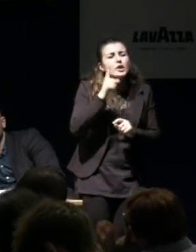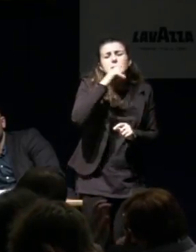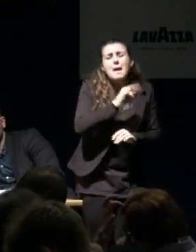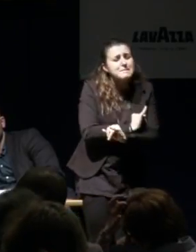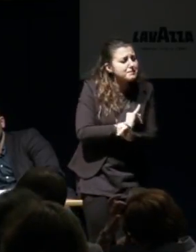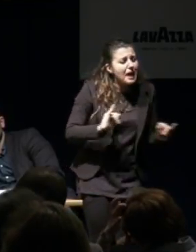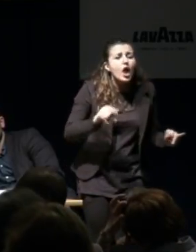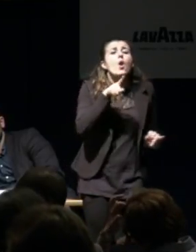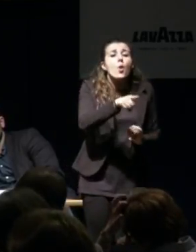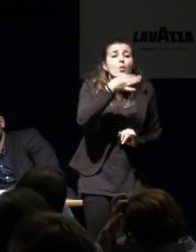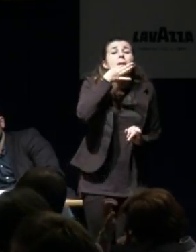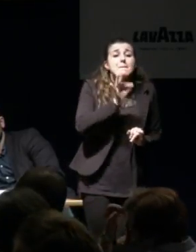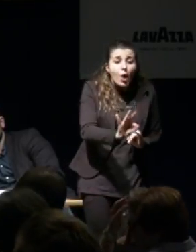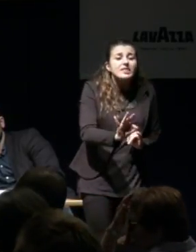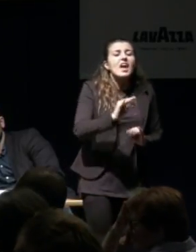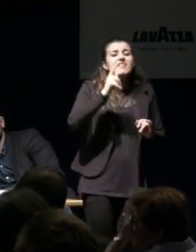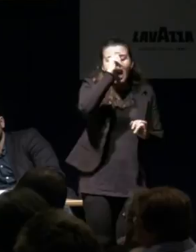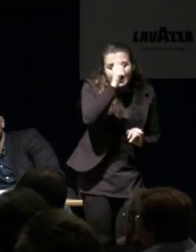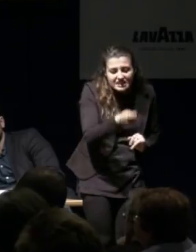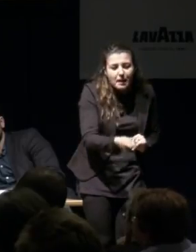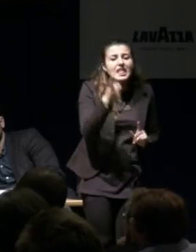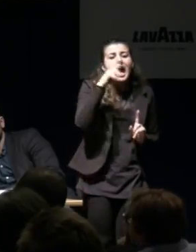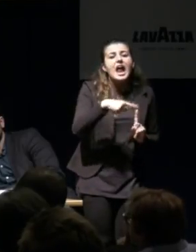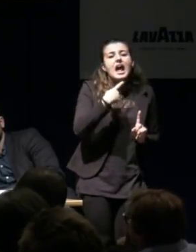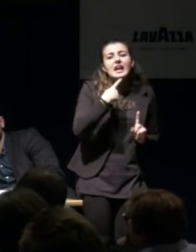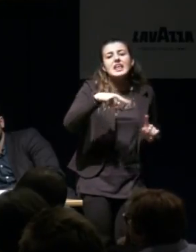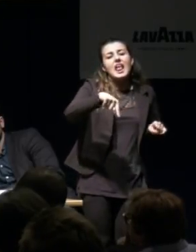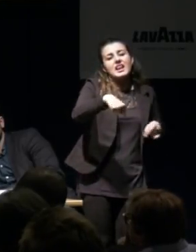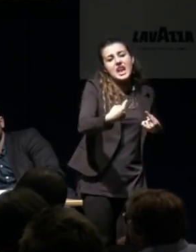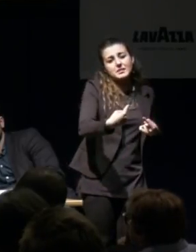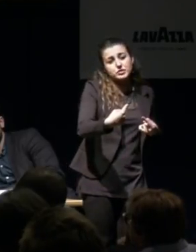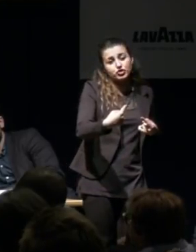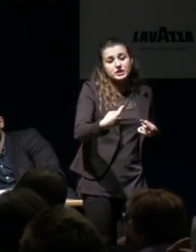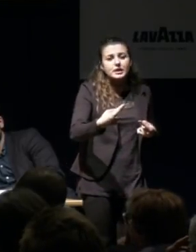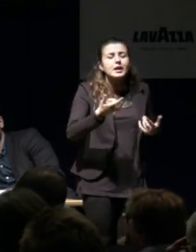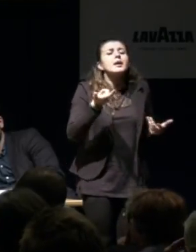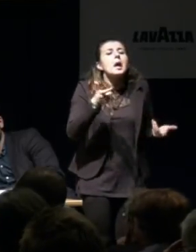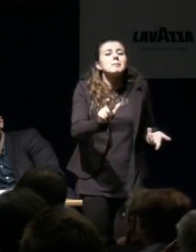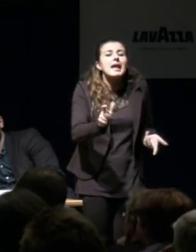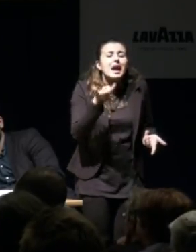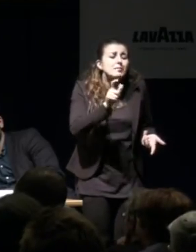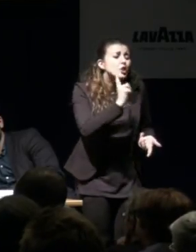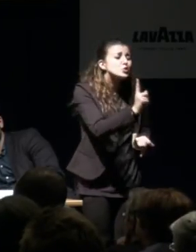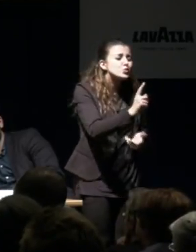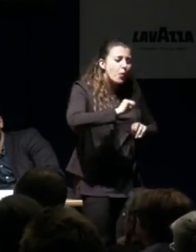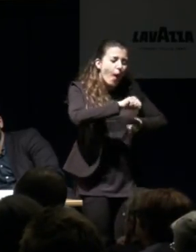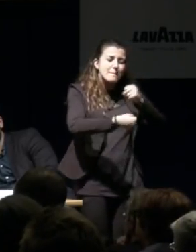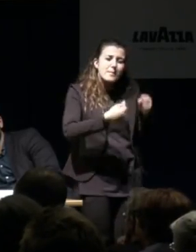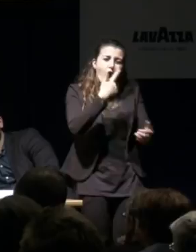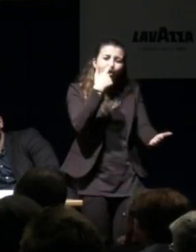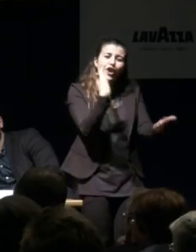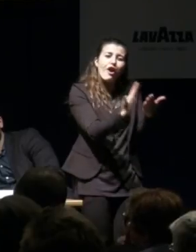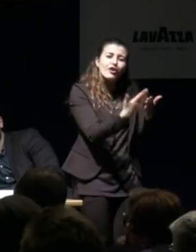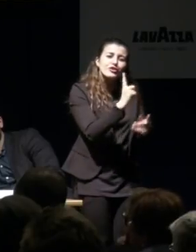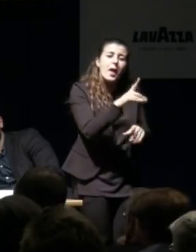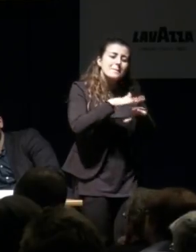riusciva a farsi rispettare anche dai nemici più nemici perché è come dire il suo modo di porsi il suo